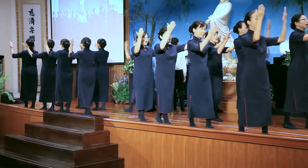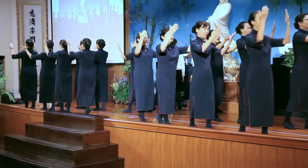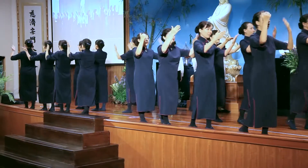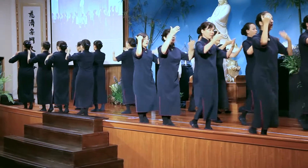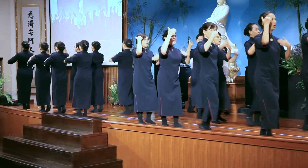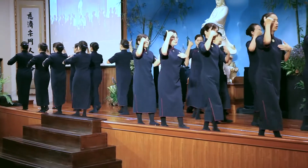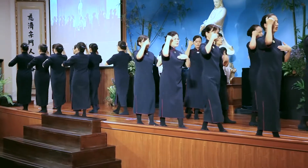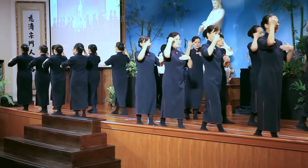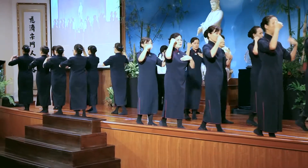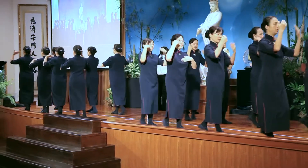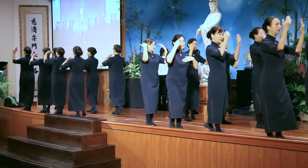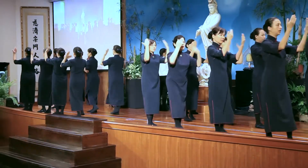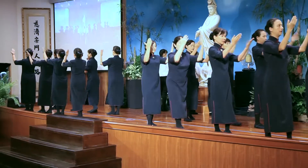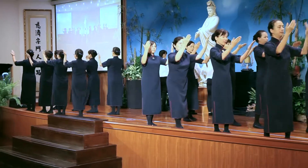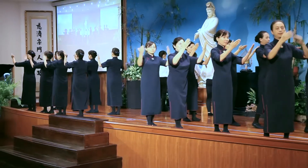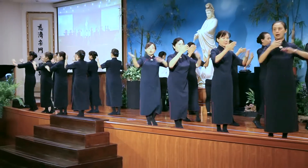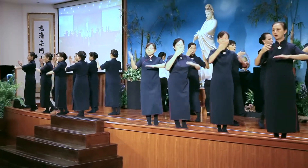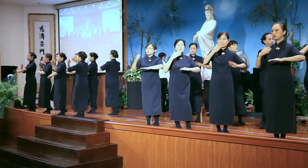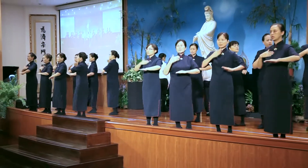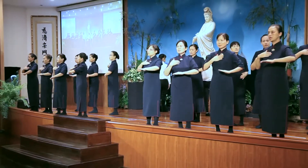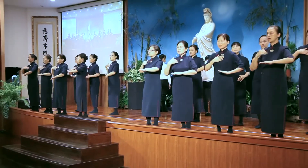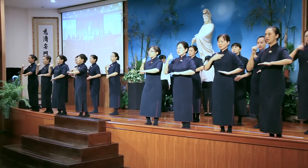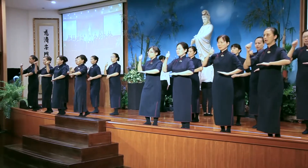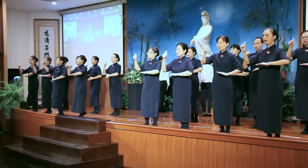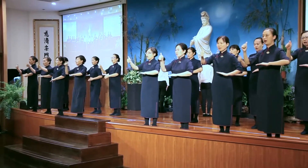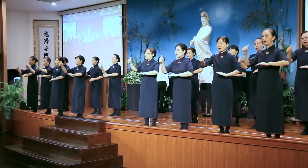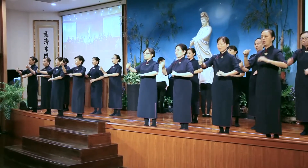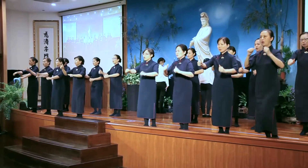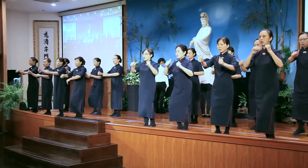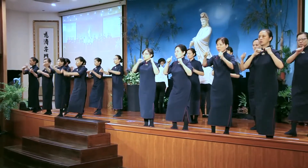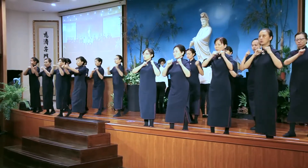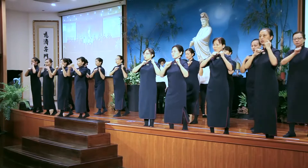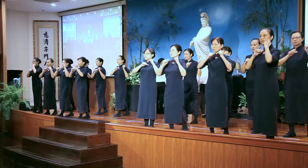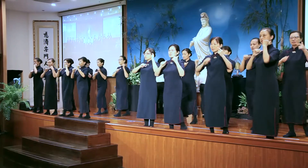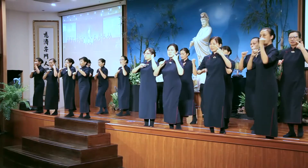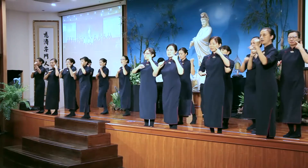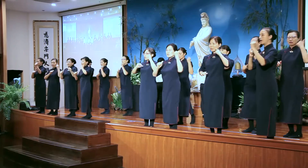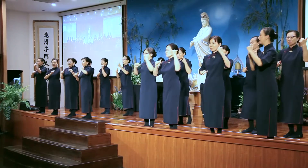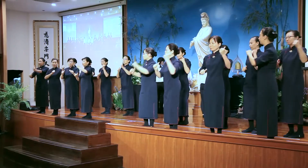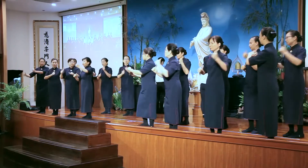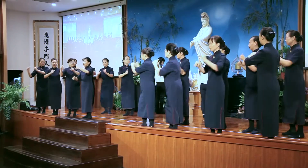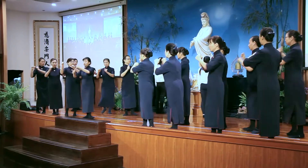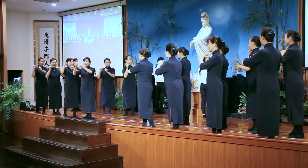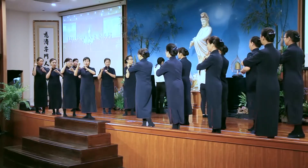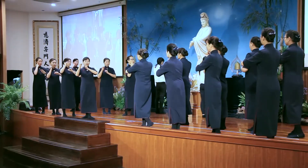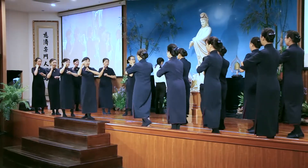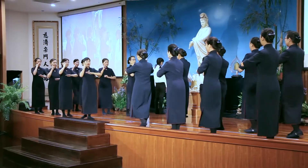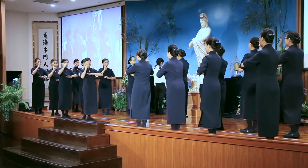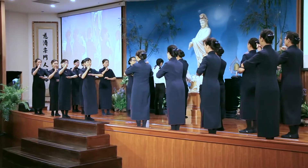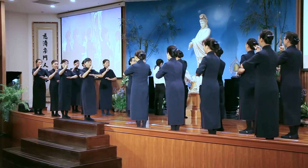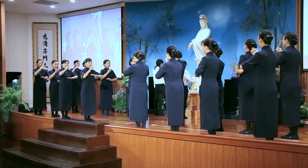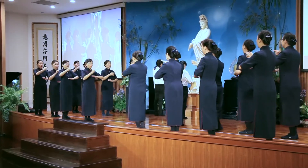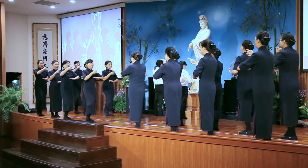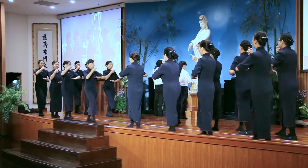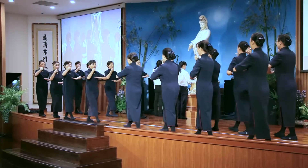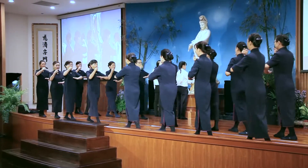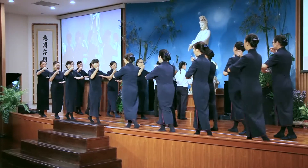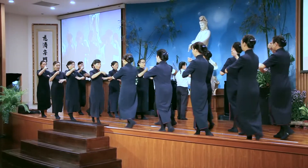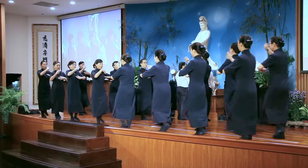报，知恩肯报是因好，作奸担负有担目，劈破